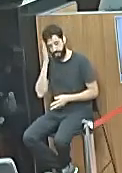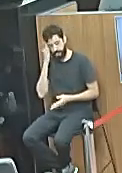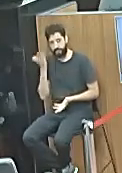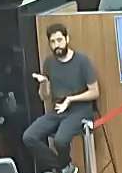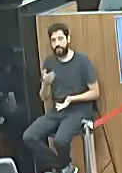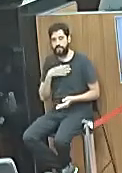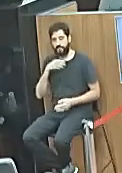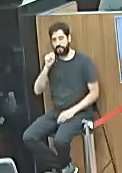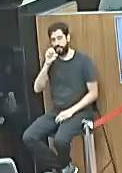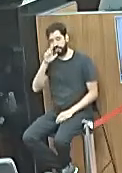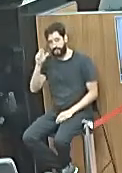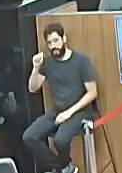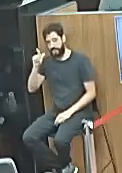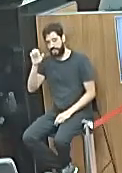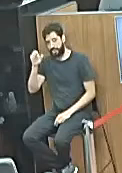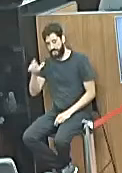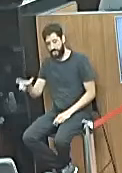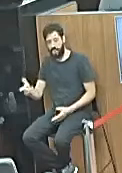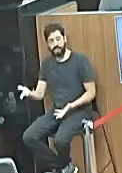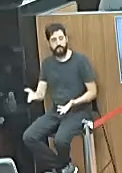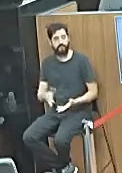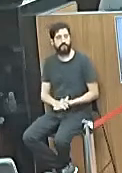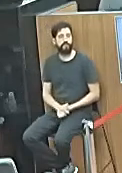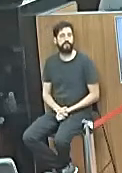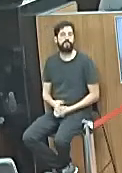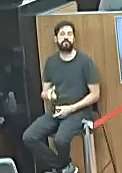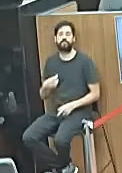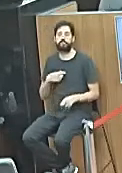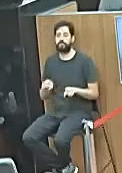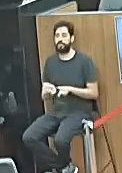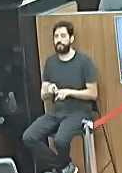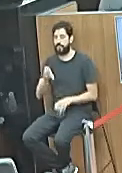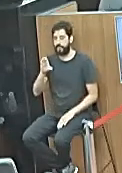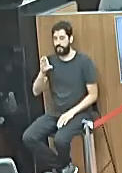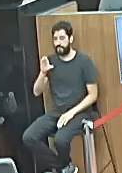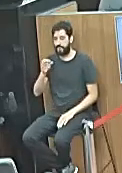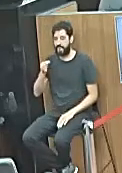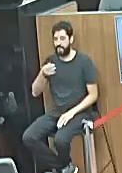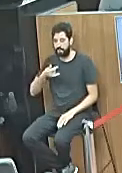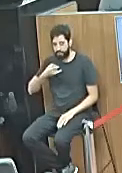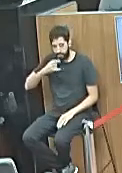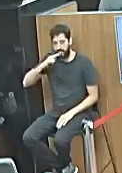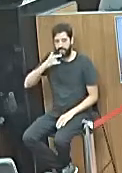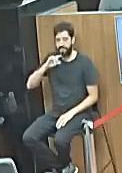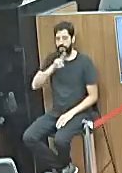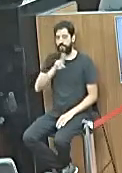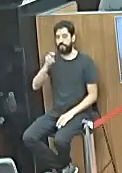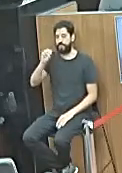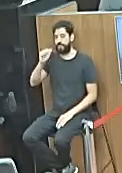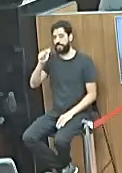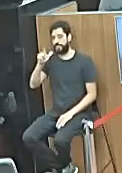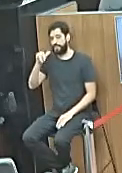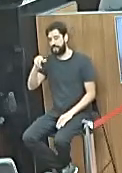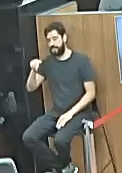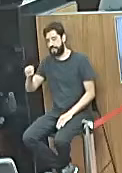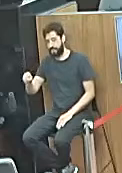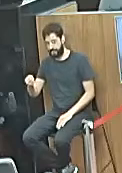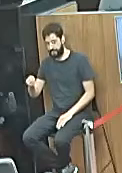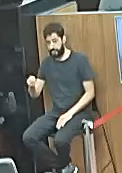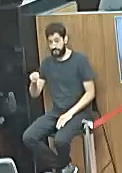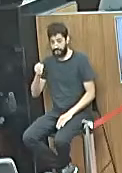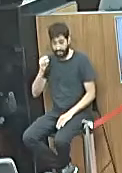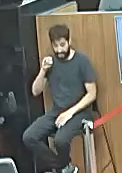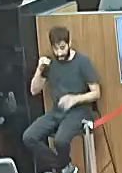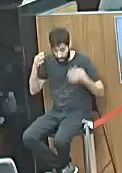geral e montezuma com as águas quentes de montezuma e cachaça que essa linas então e turista que for